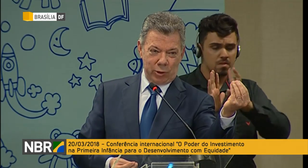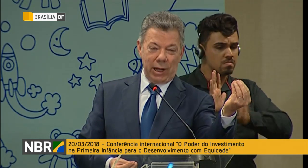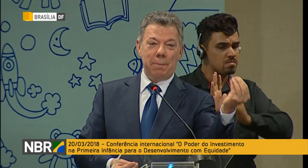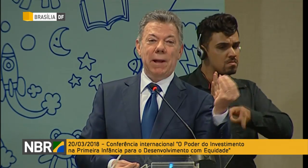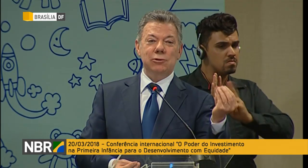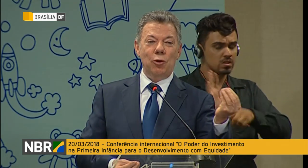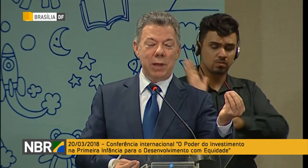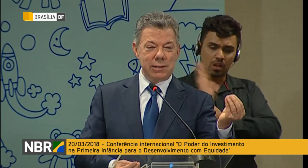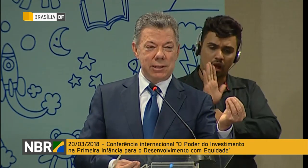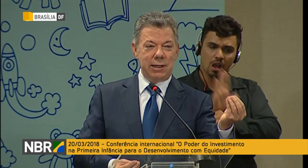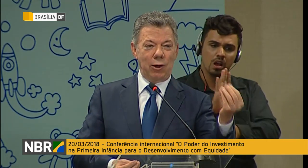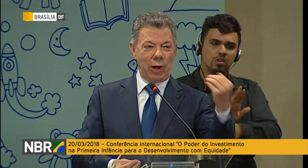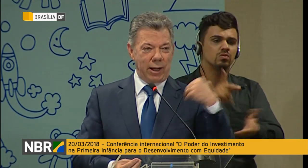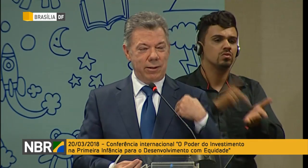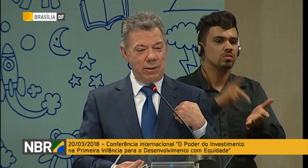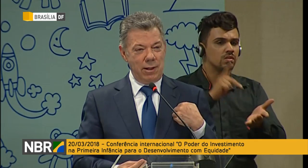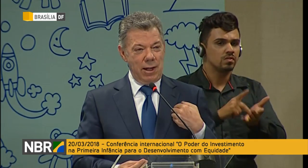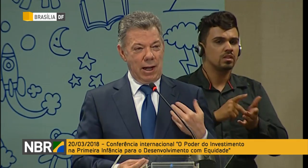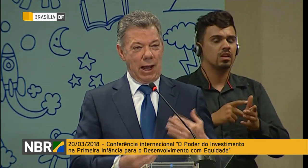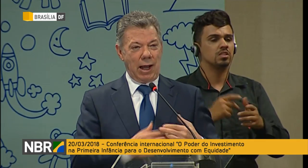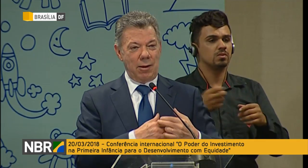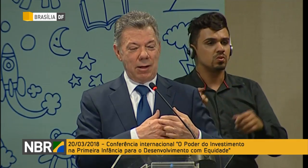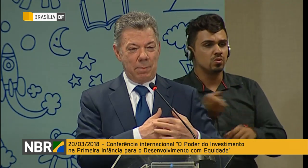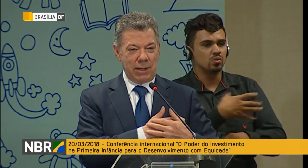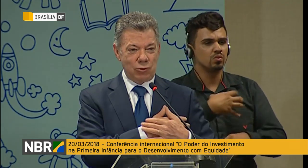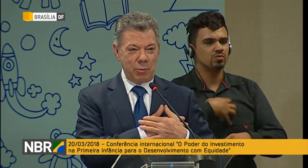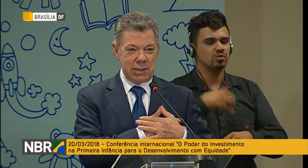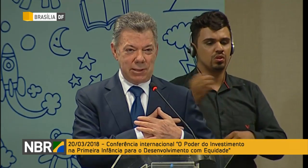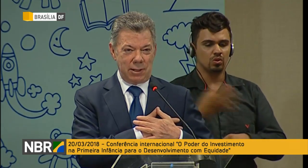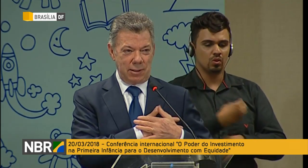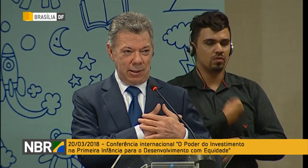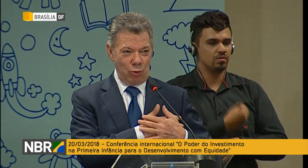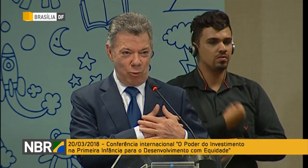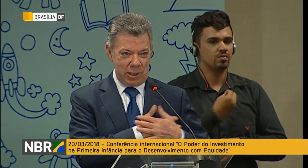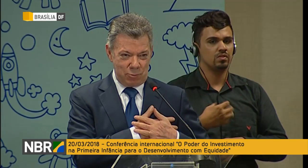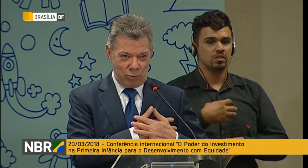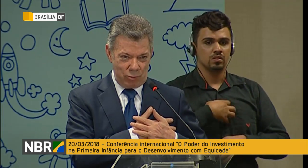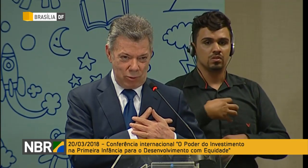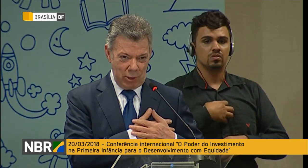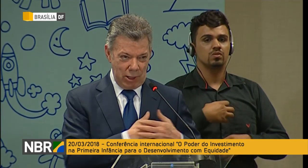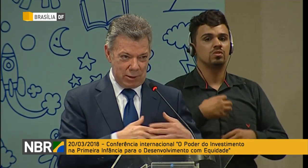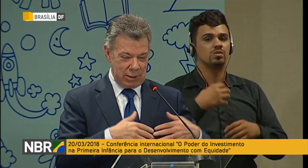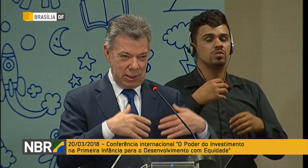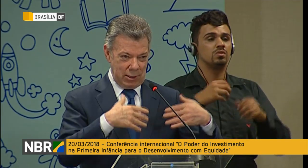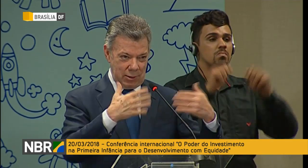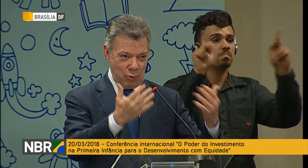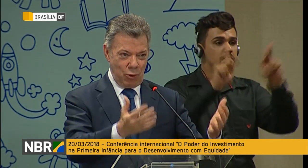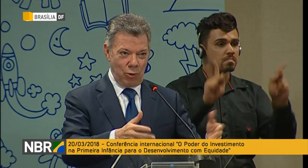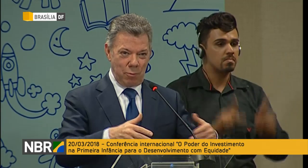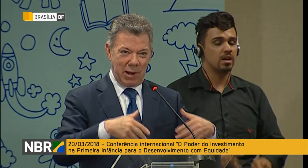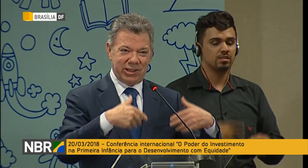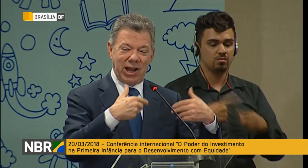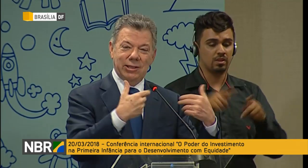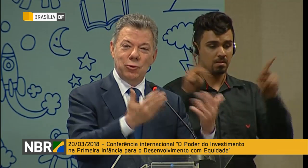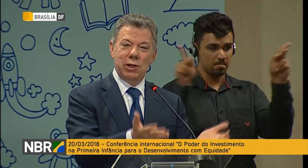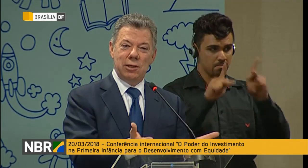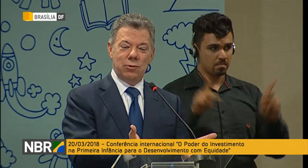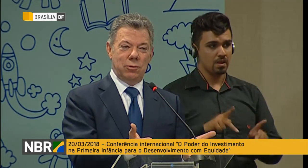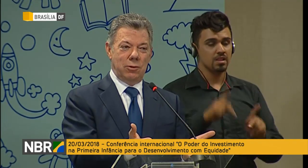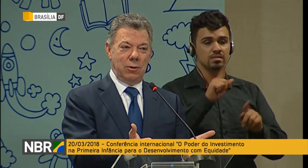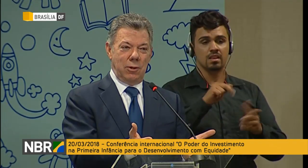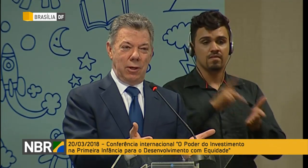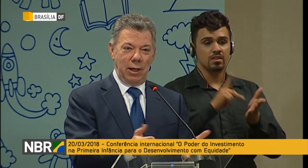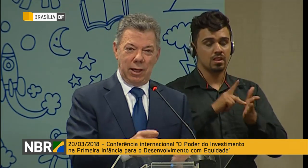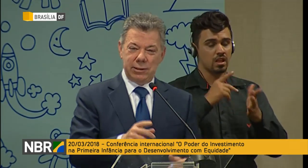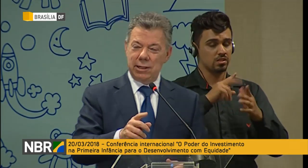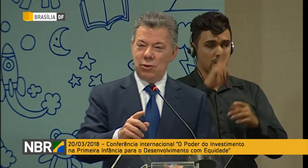a dar uma nova cara, um novo clima à paz, e porque a paz começa na própria pessoa.